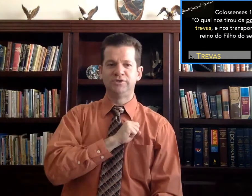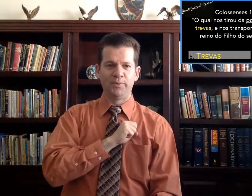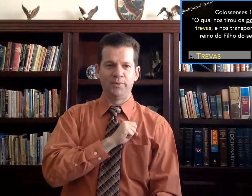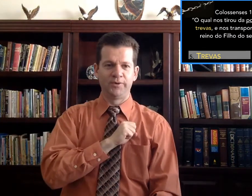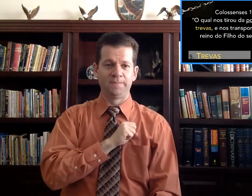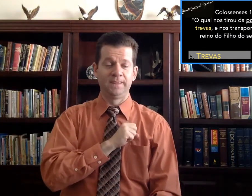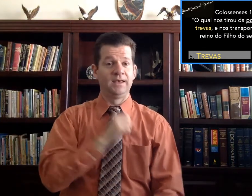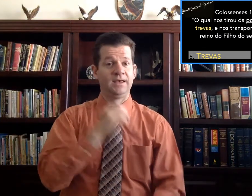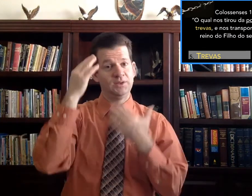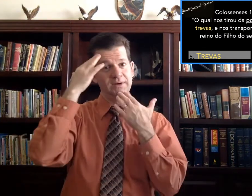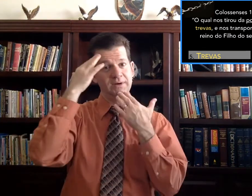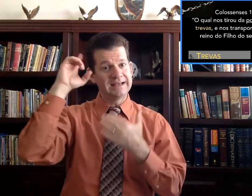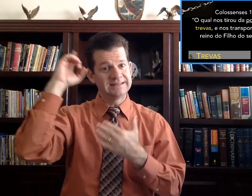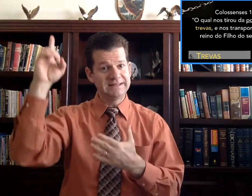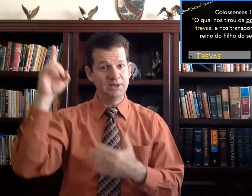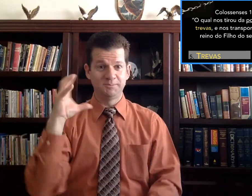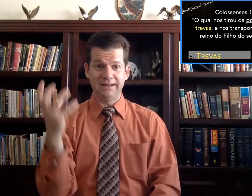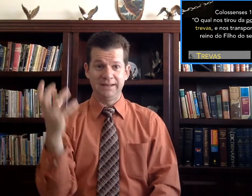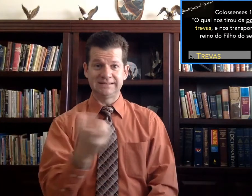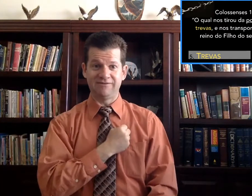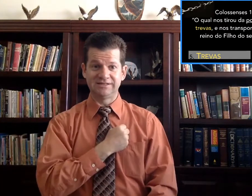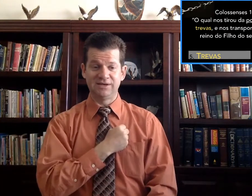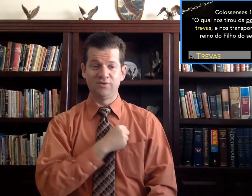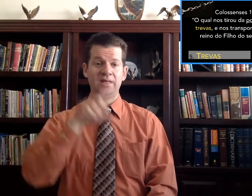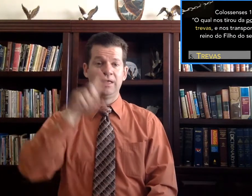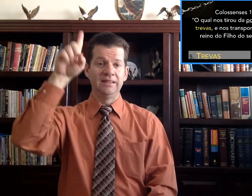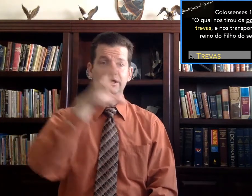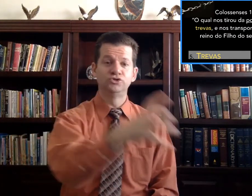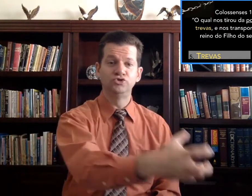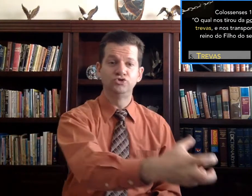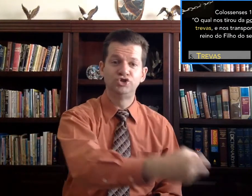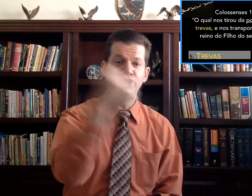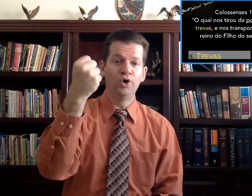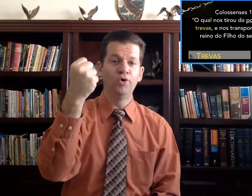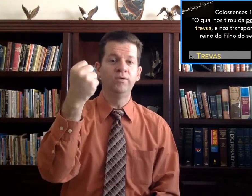amor. Então, graças a Deus pela salvação, Deus nos tirou